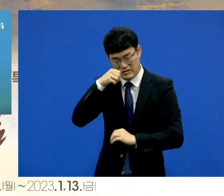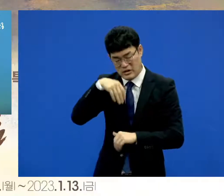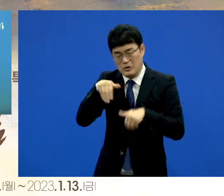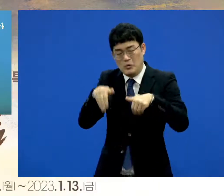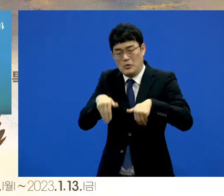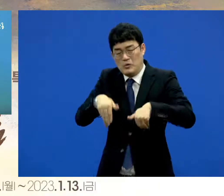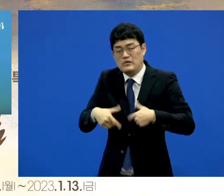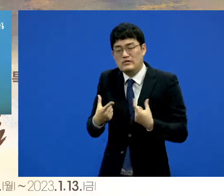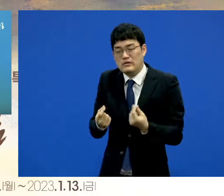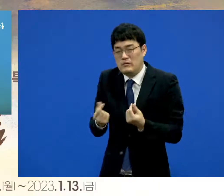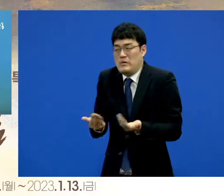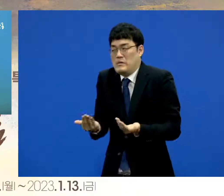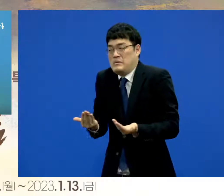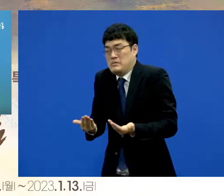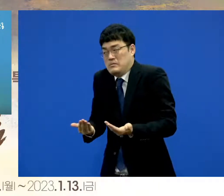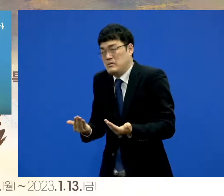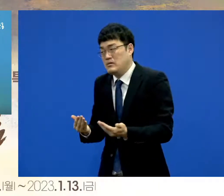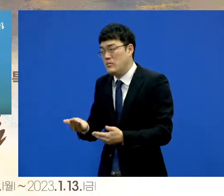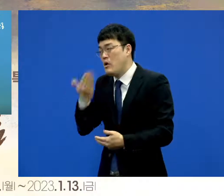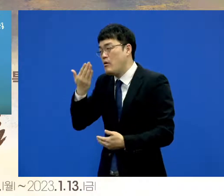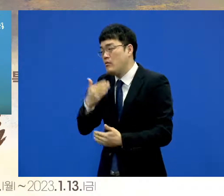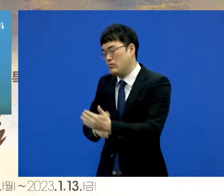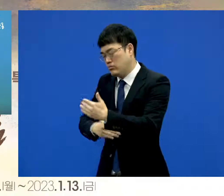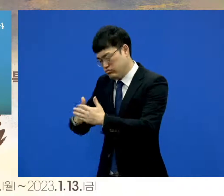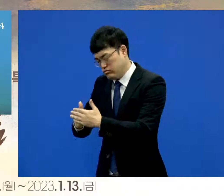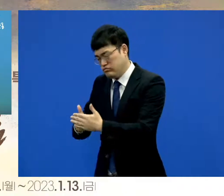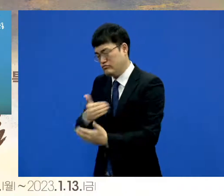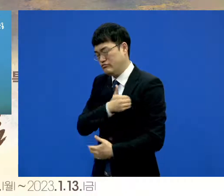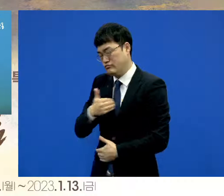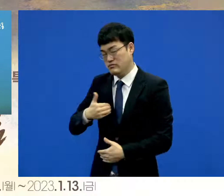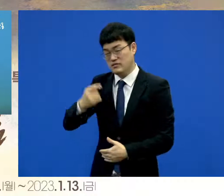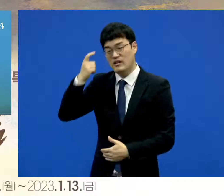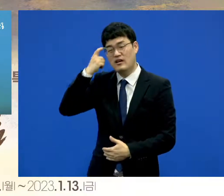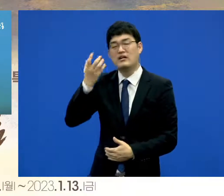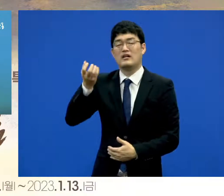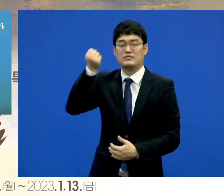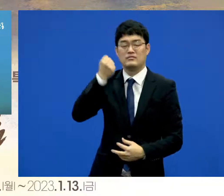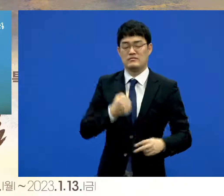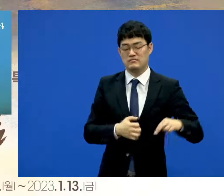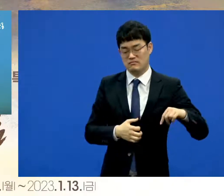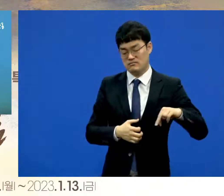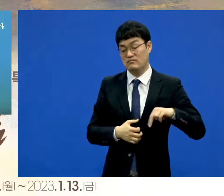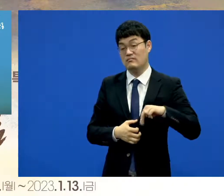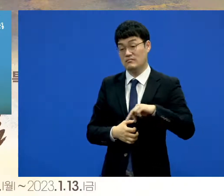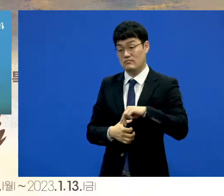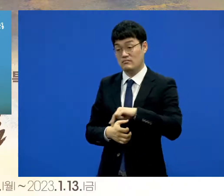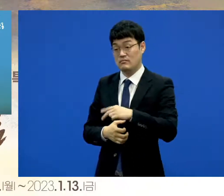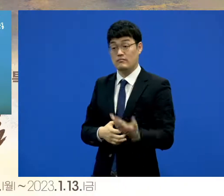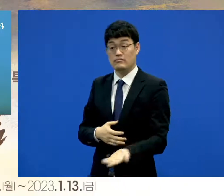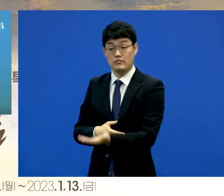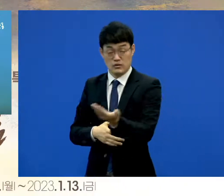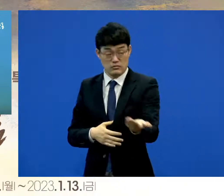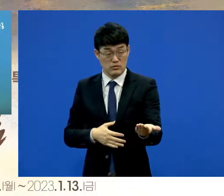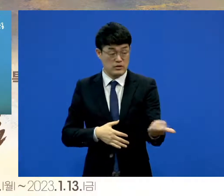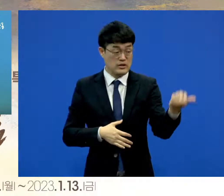여러분, 너무 가볍게 지금 그가 아버지에게로 돌아갔다고 생각하면 안 됩니다.